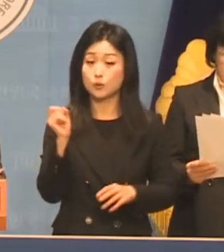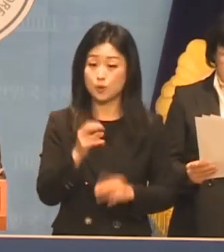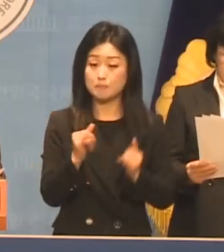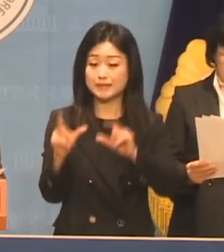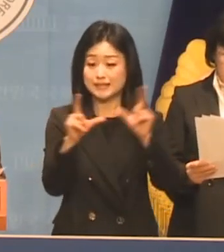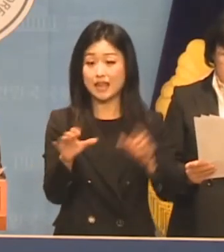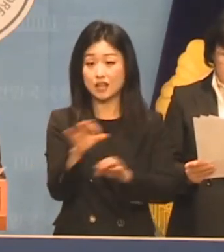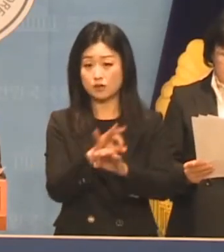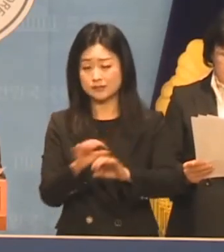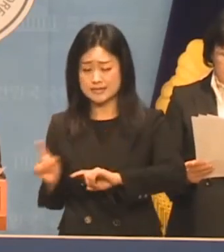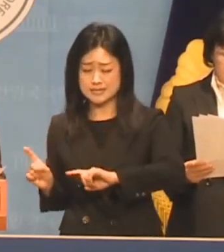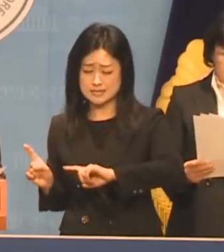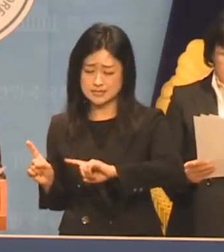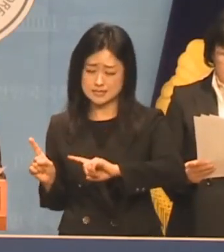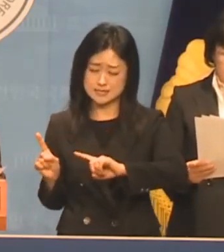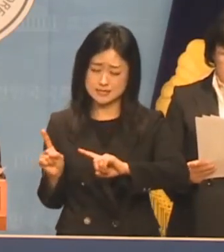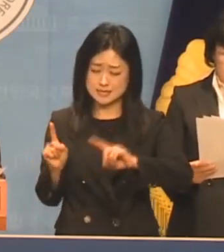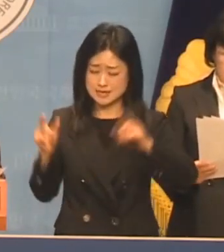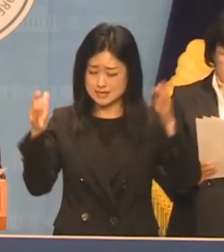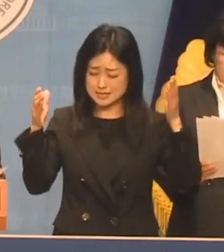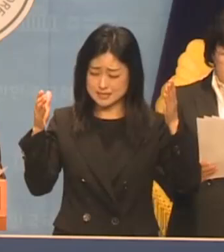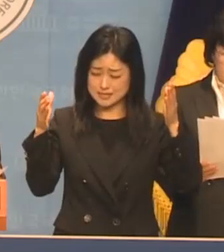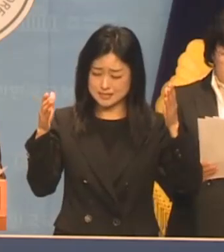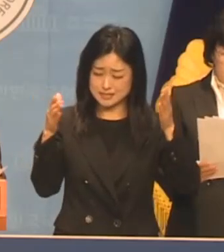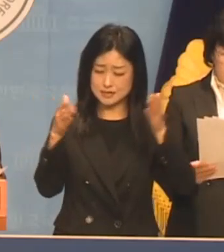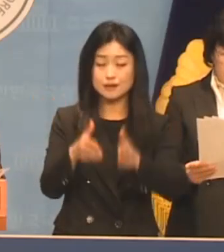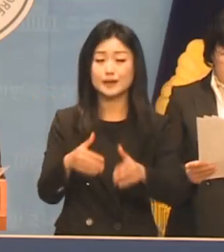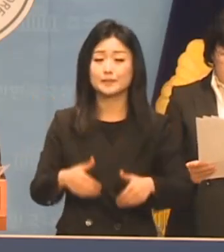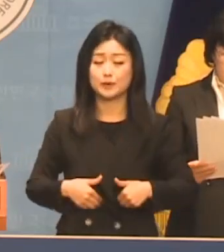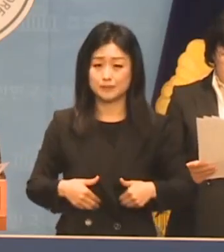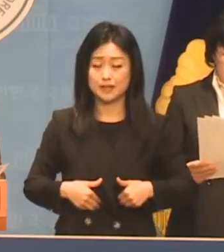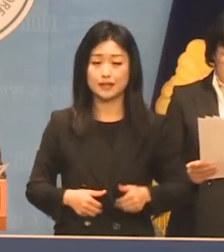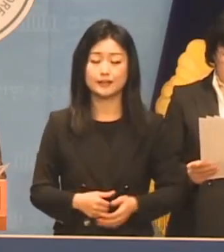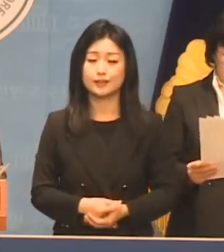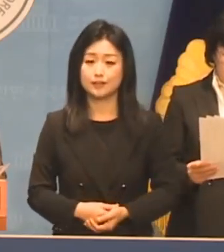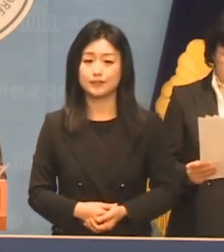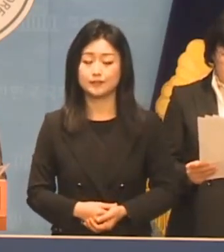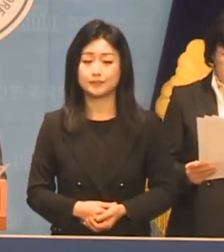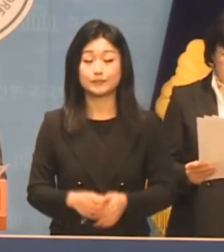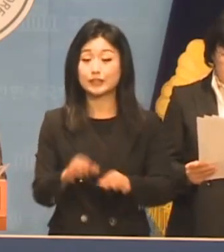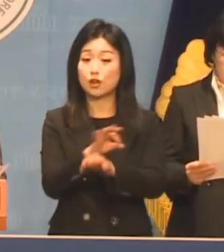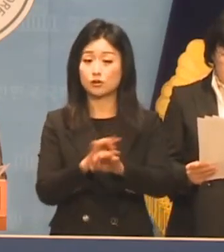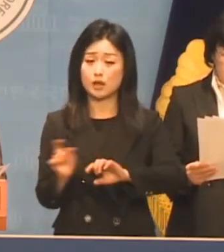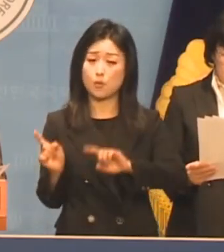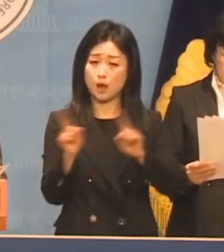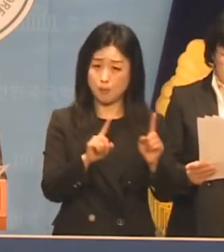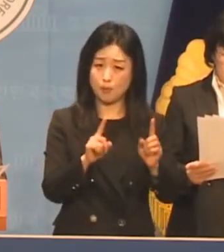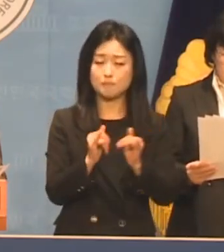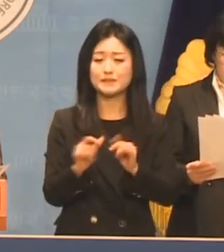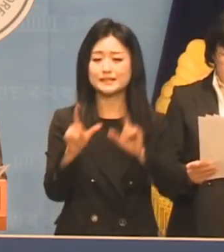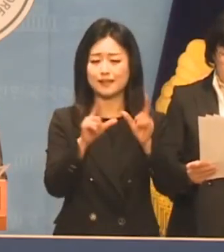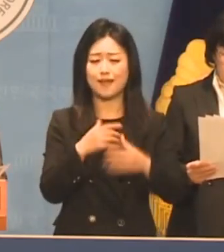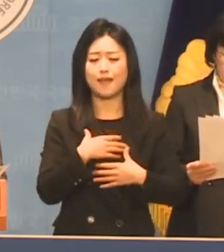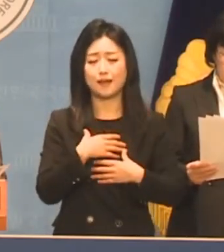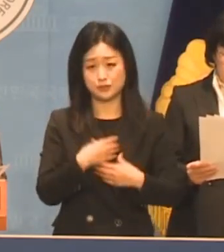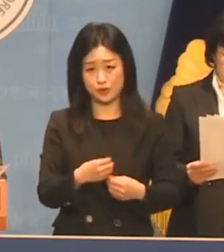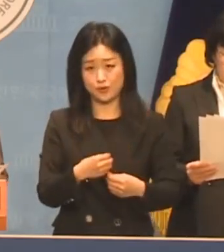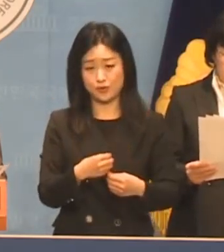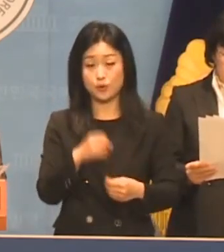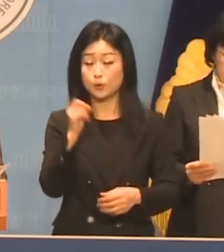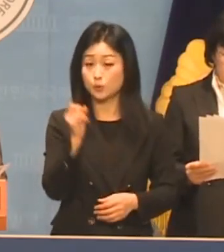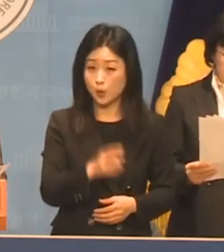경제 회복을 위해 온 힘을 쏟아야 합니다. 경제 회복과 민생 안정,